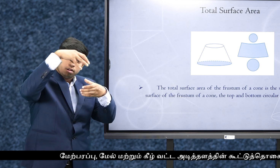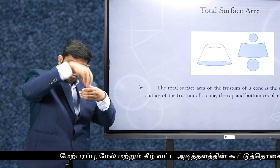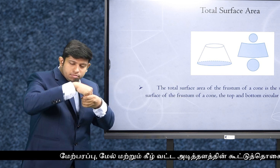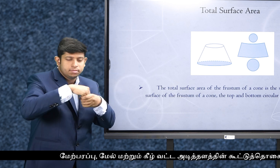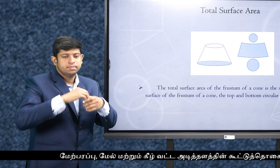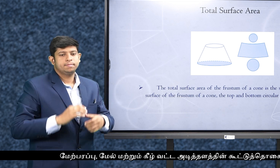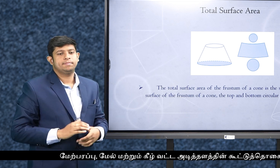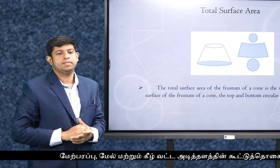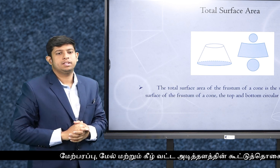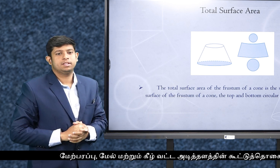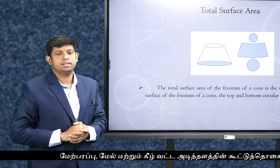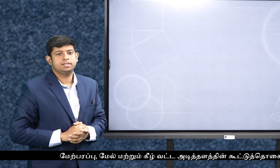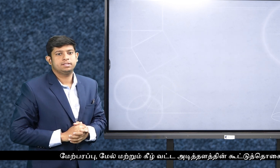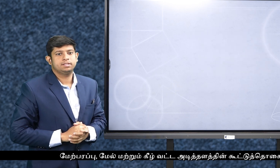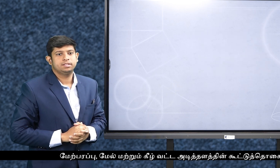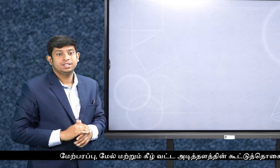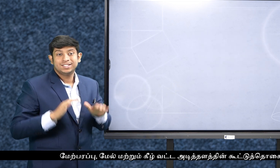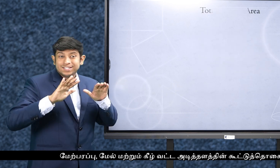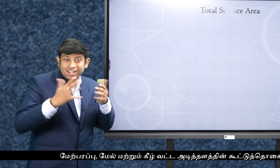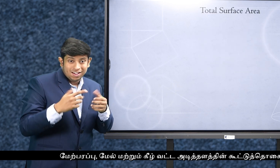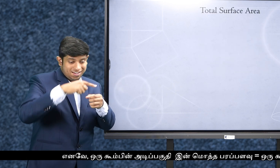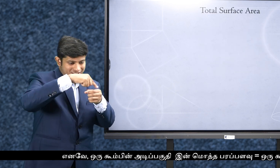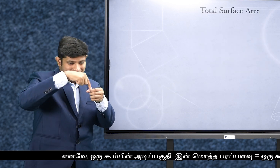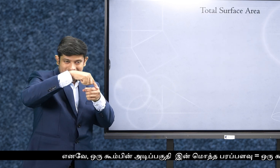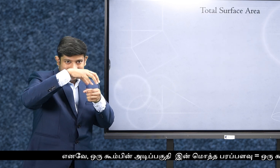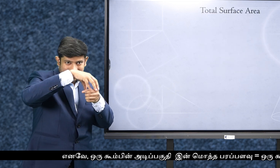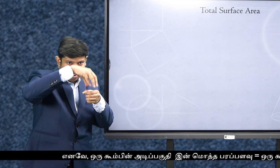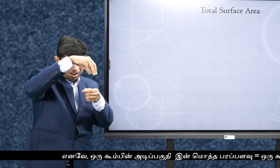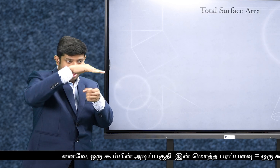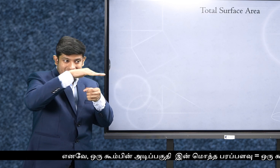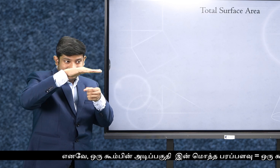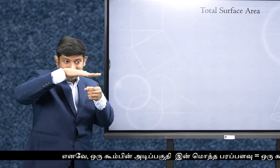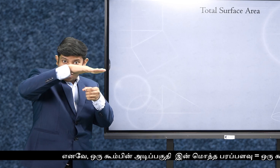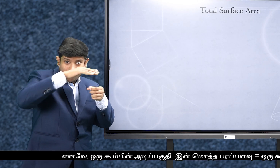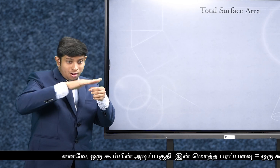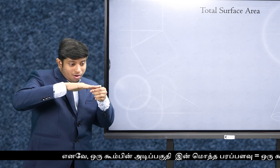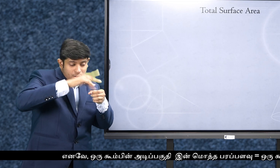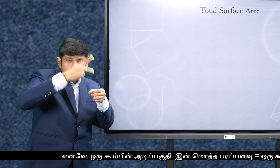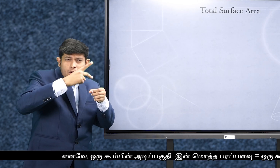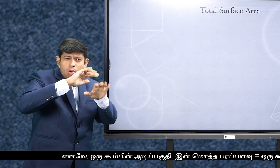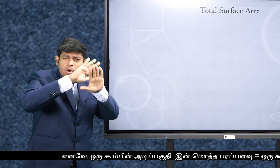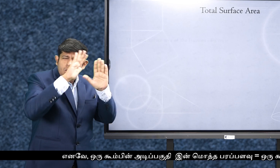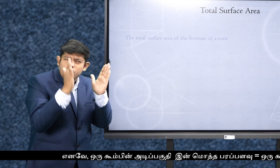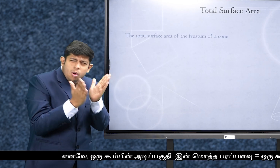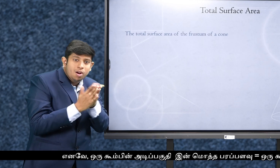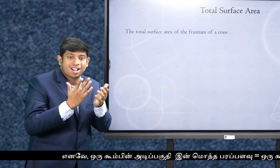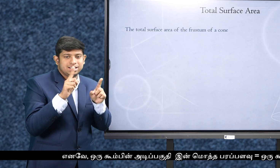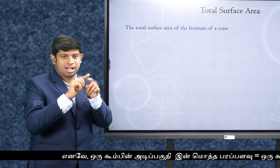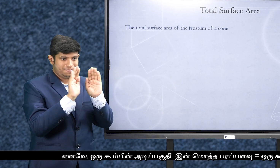கீழ்வட்ட அடிகண்டத்தின் கூட்டுத்தொகை ஆகும். எனவே ஒரு கூம்பின் அடிகண்டத்தின் மொத்த பரப்பளவு